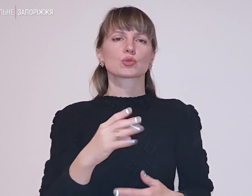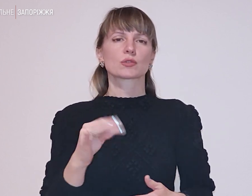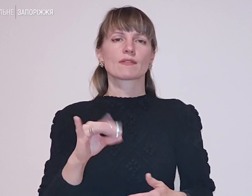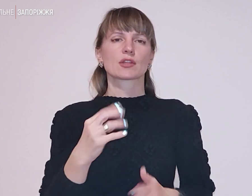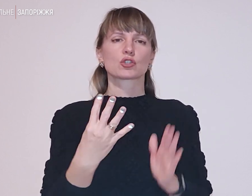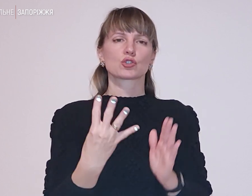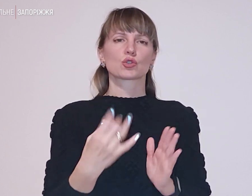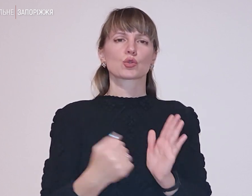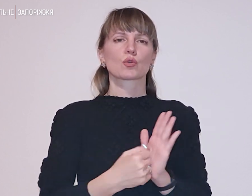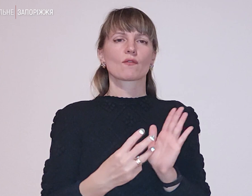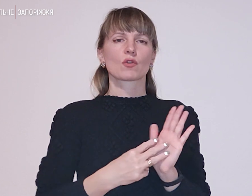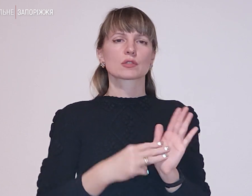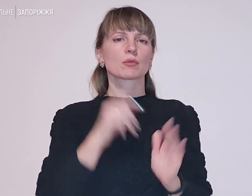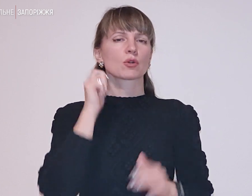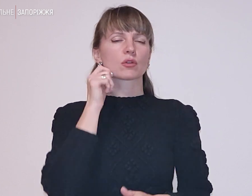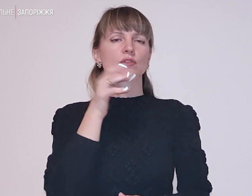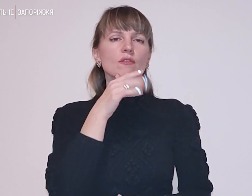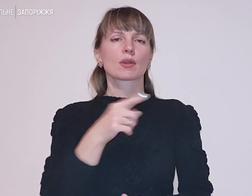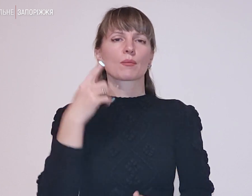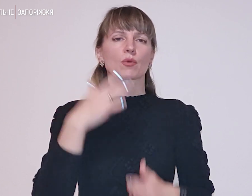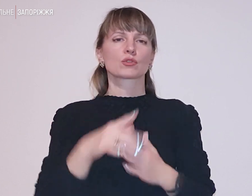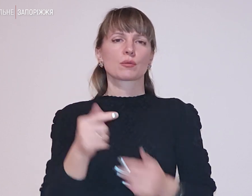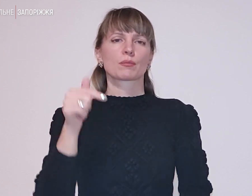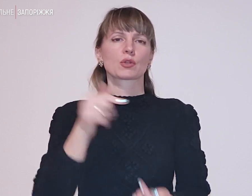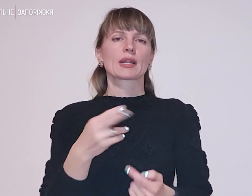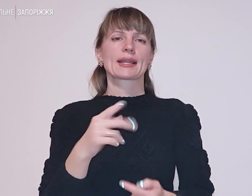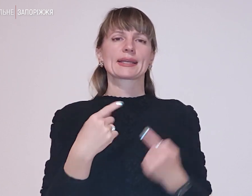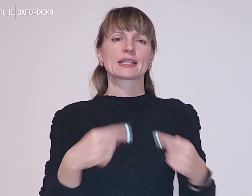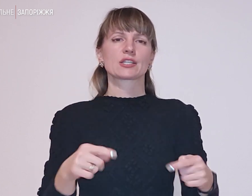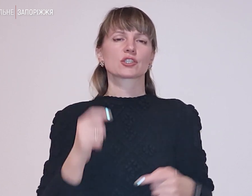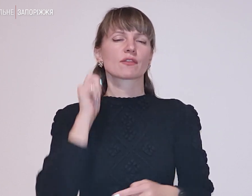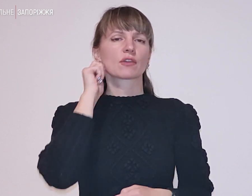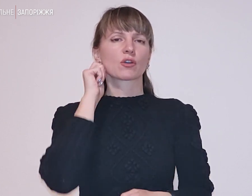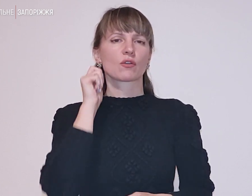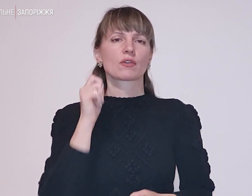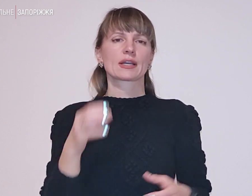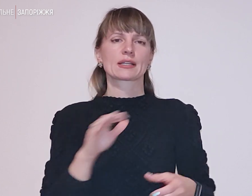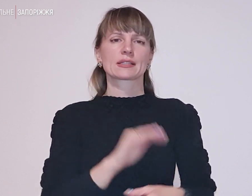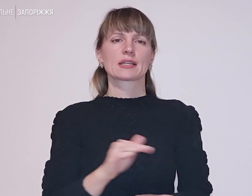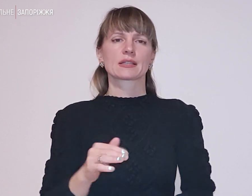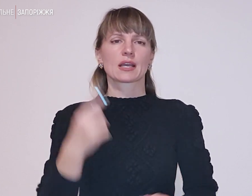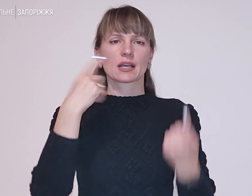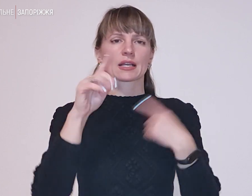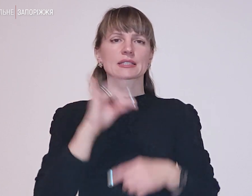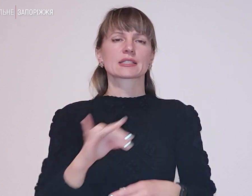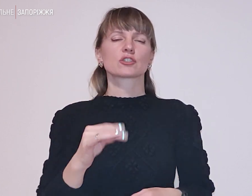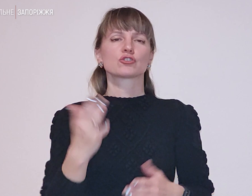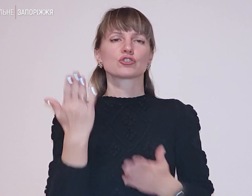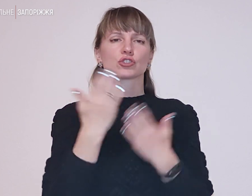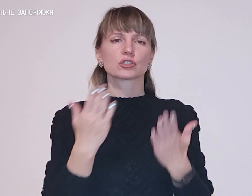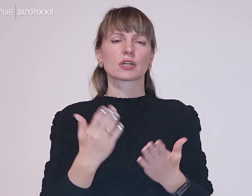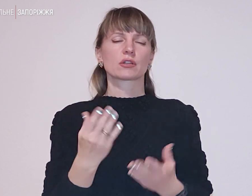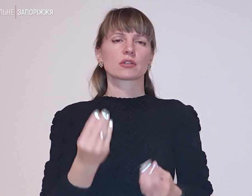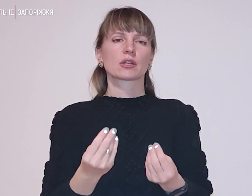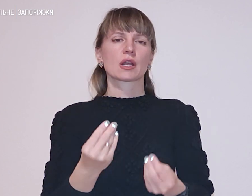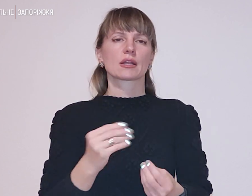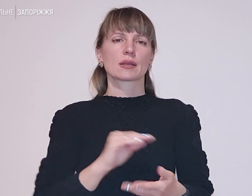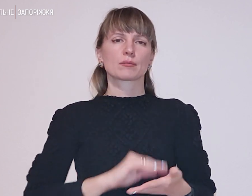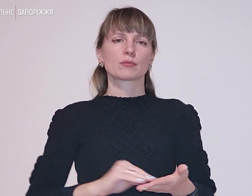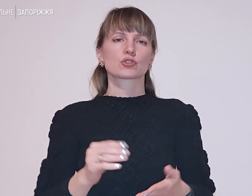років, але згодом зрозуміли, що вони підійдуть і для інших вікових категорій дітей. Казки читають, розігрують та монтують відео молоді